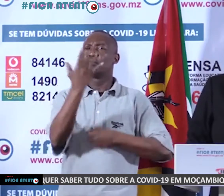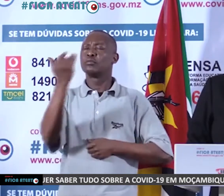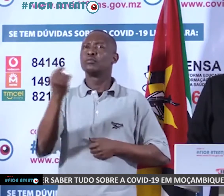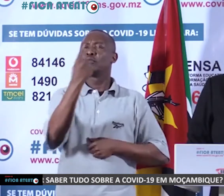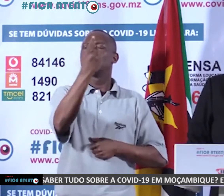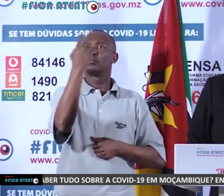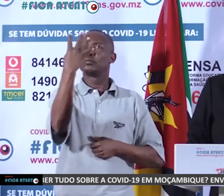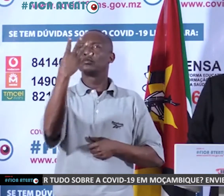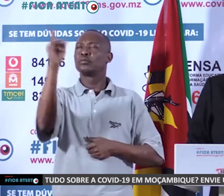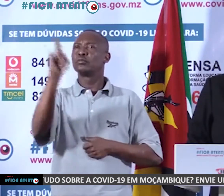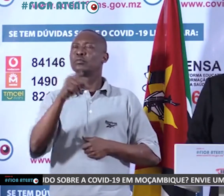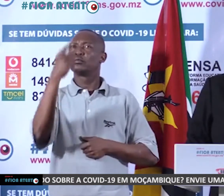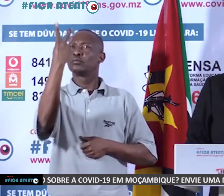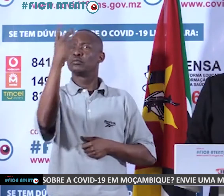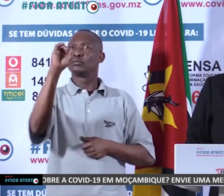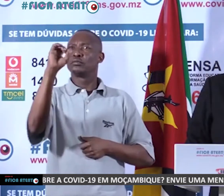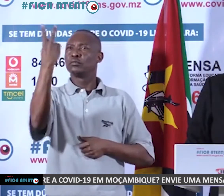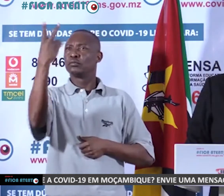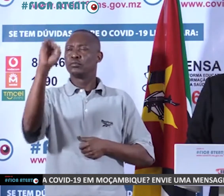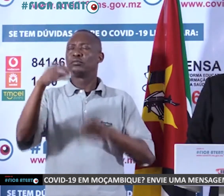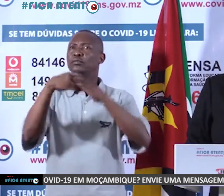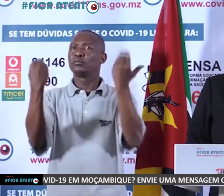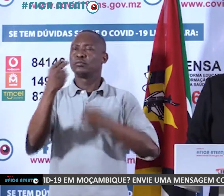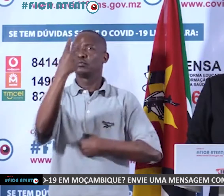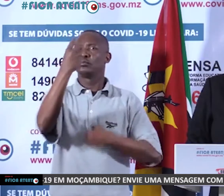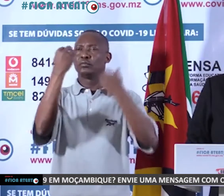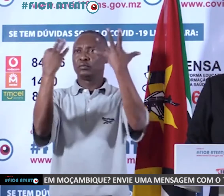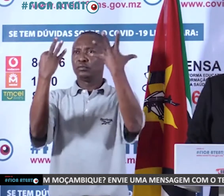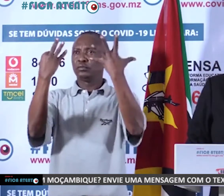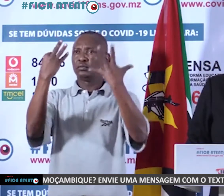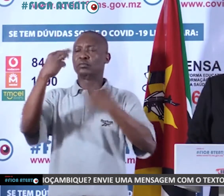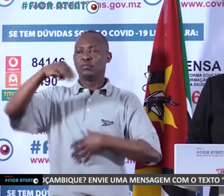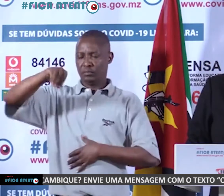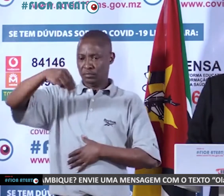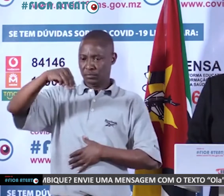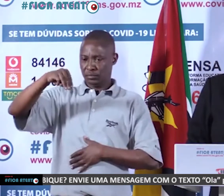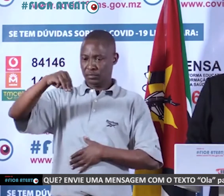14/2020, de 28 de maio, o estado de emergência no nosso país.